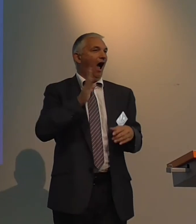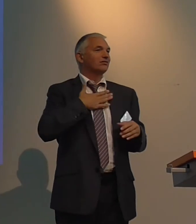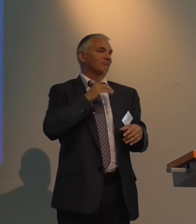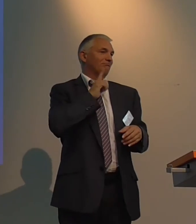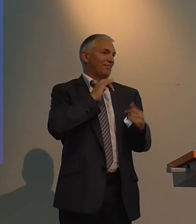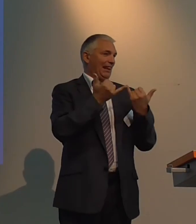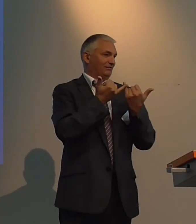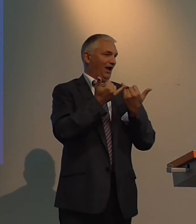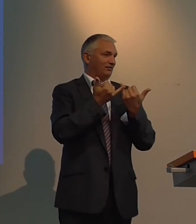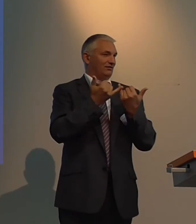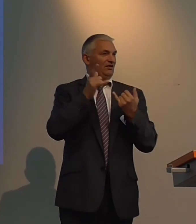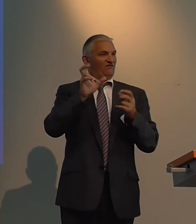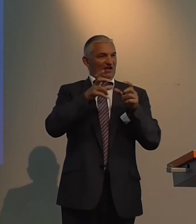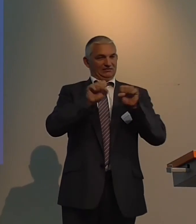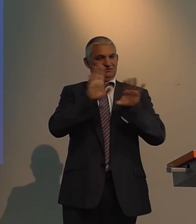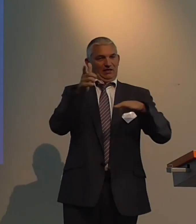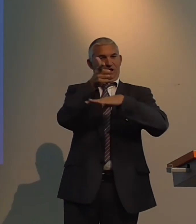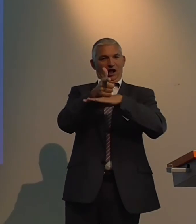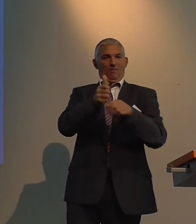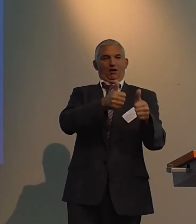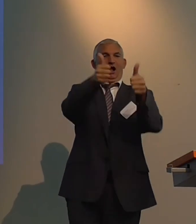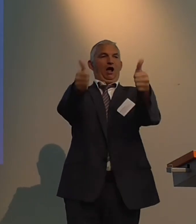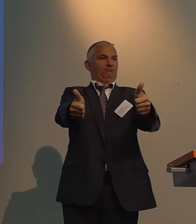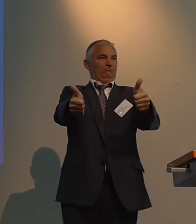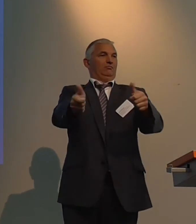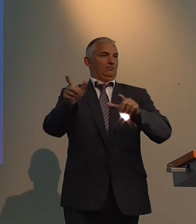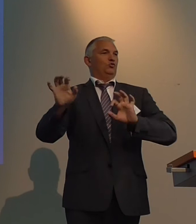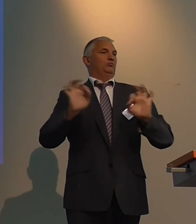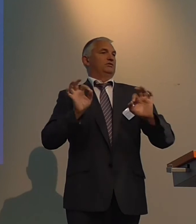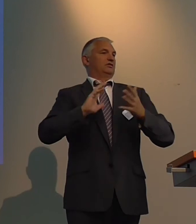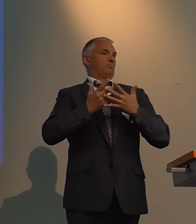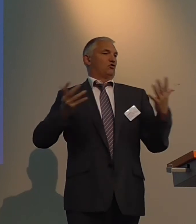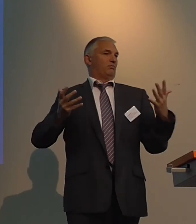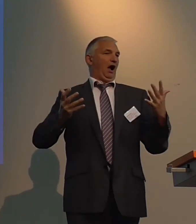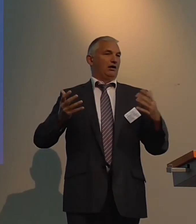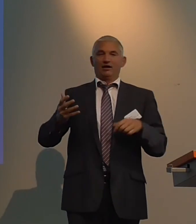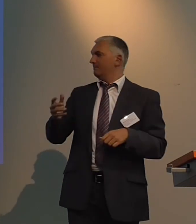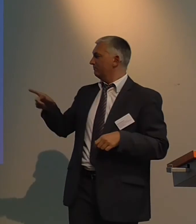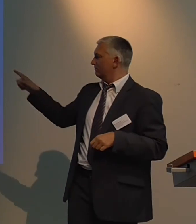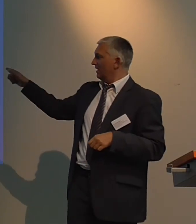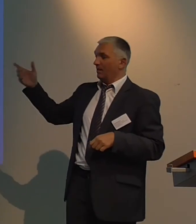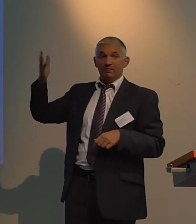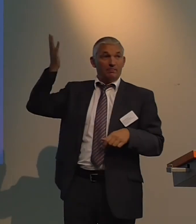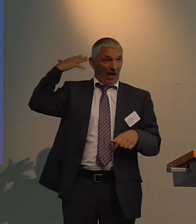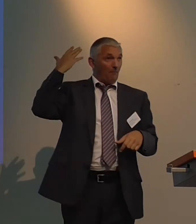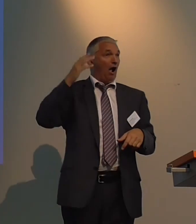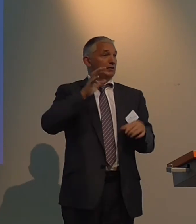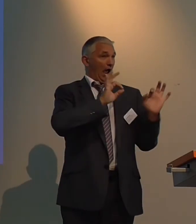Coda war, also die gehörlose Eltern hatte, daneben saß, neben dem Moderator und die Nachrichten entsprechend übersetzt